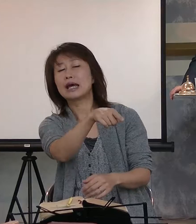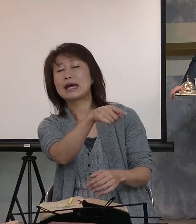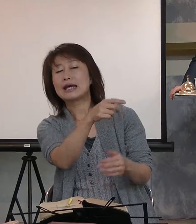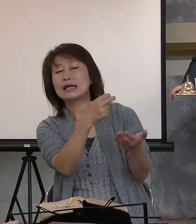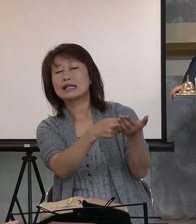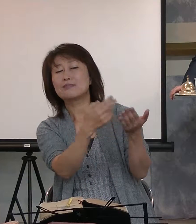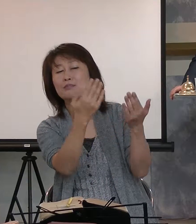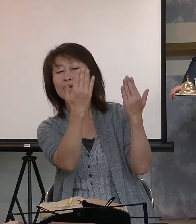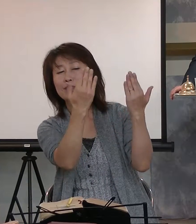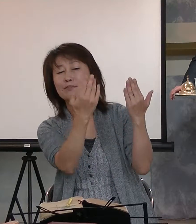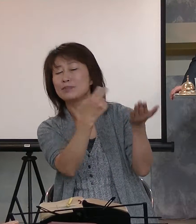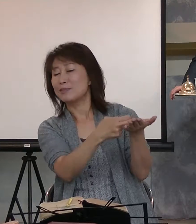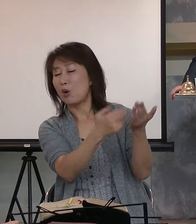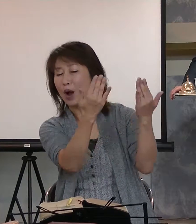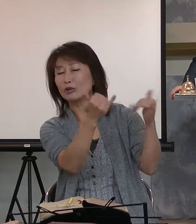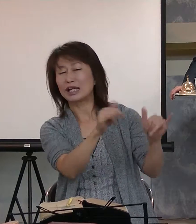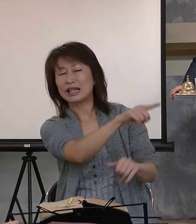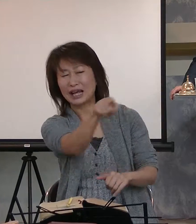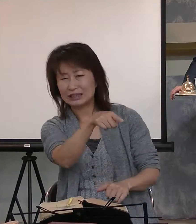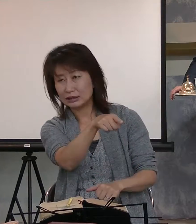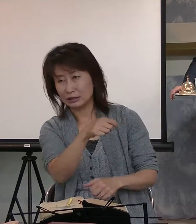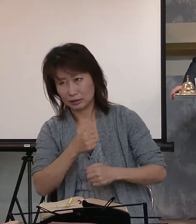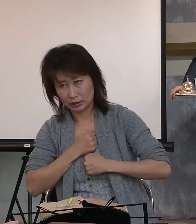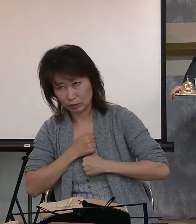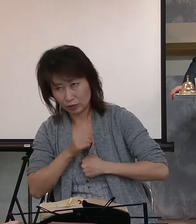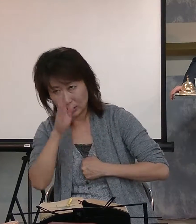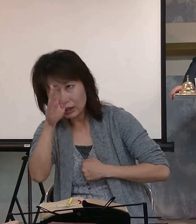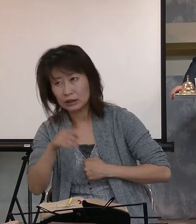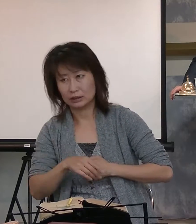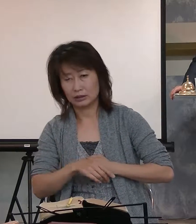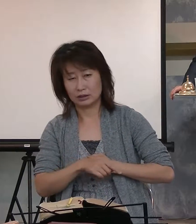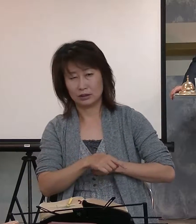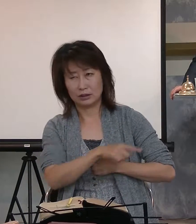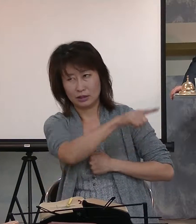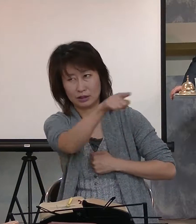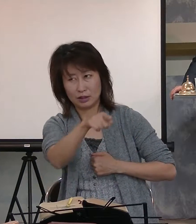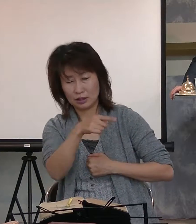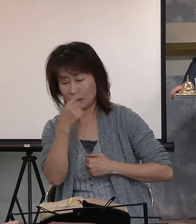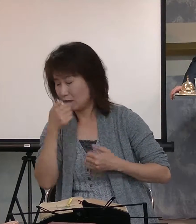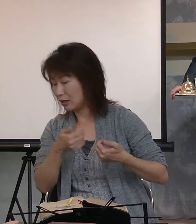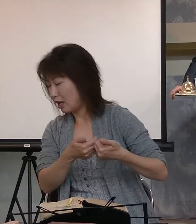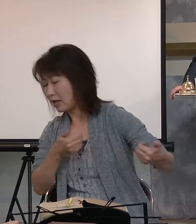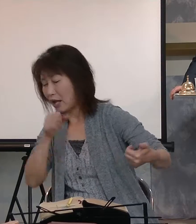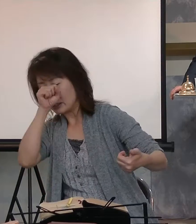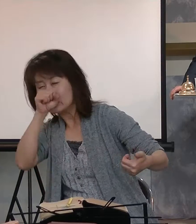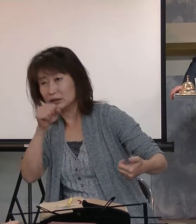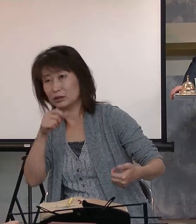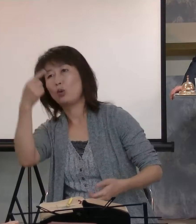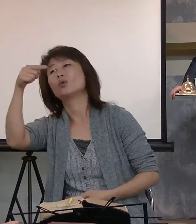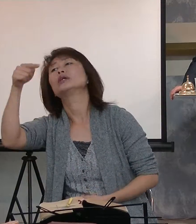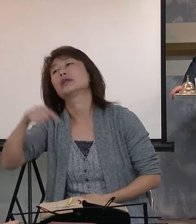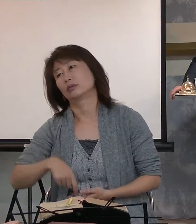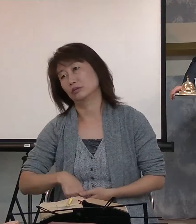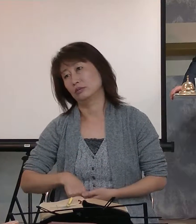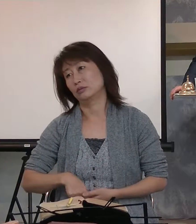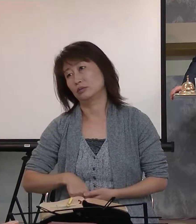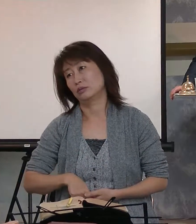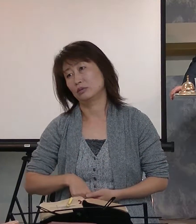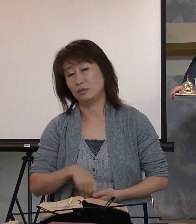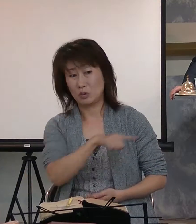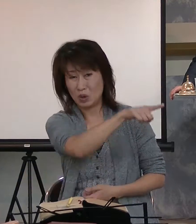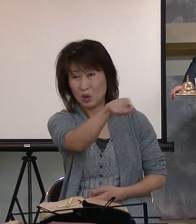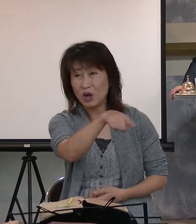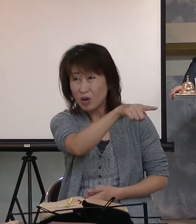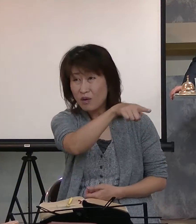と我々に教えております。それは彼らは長い